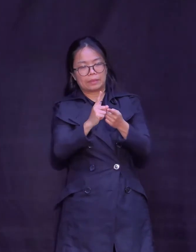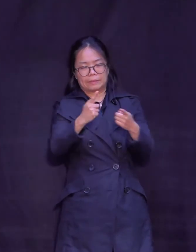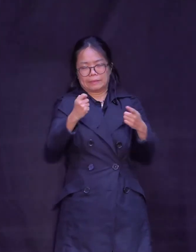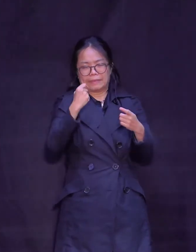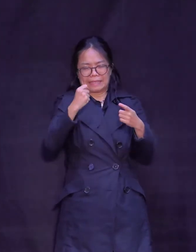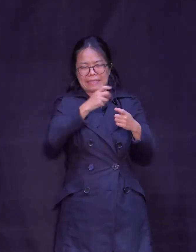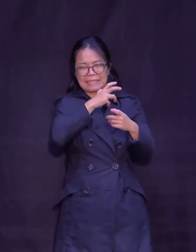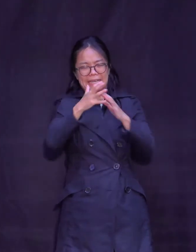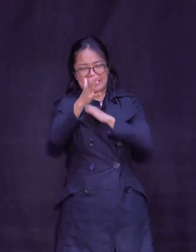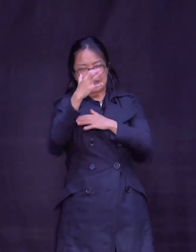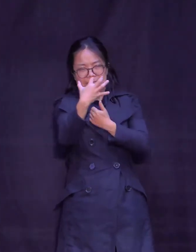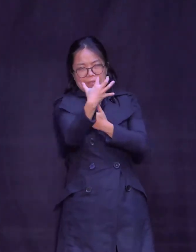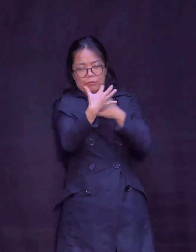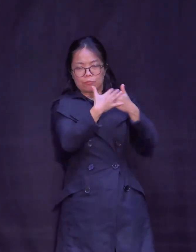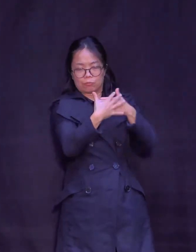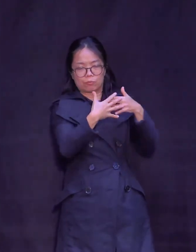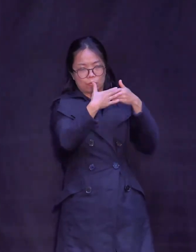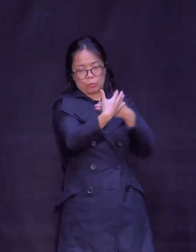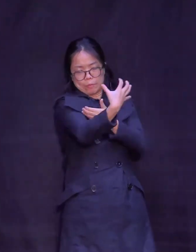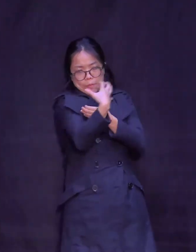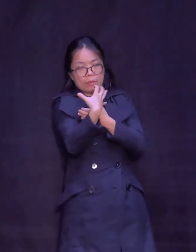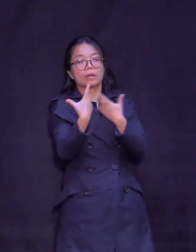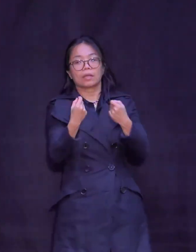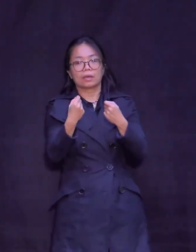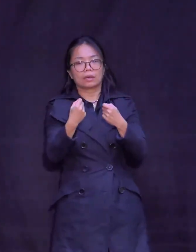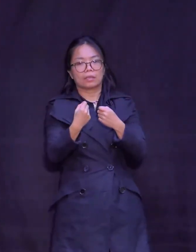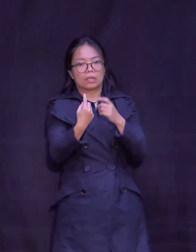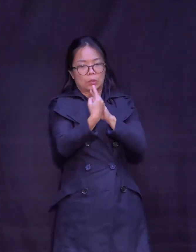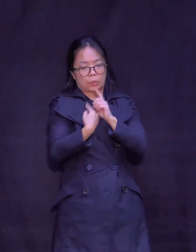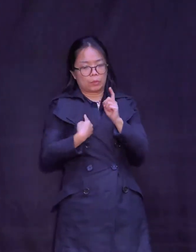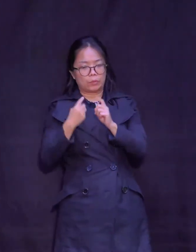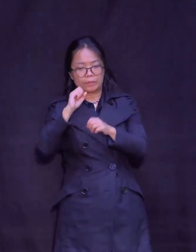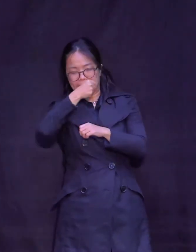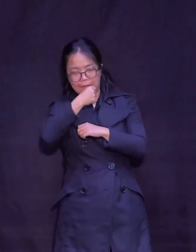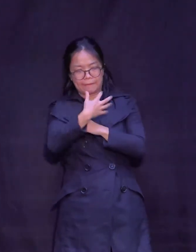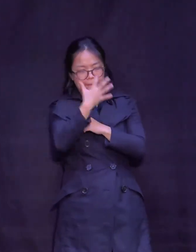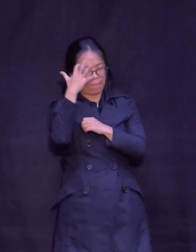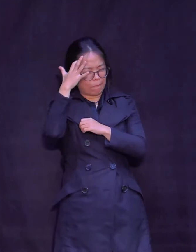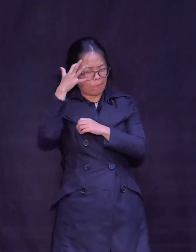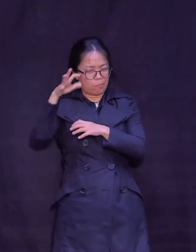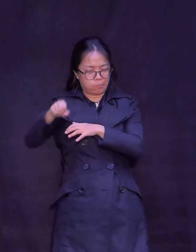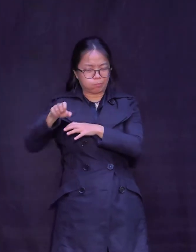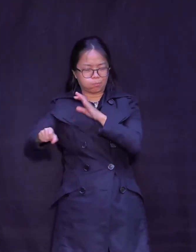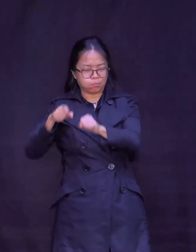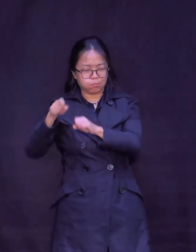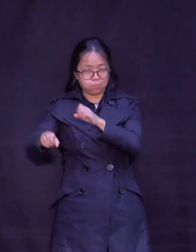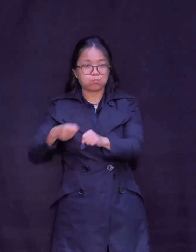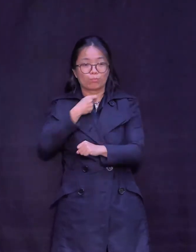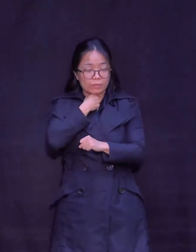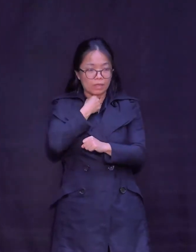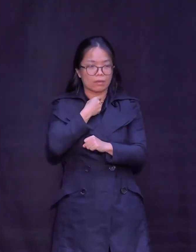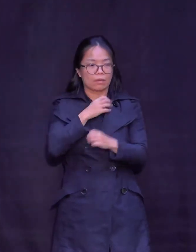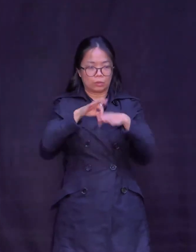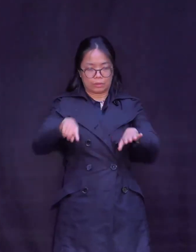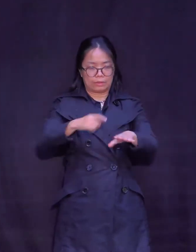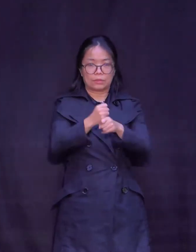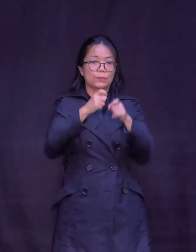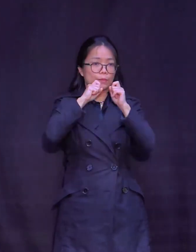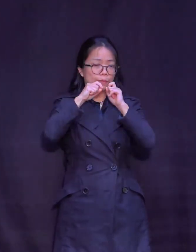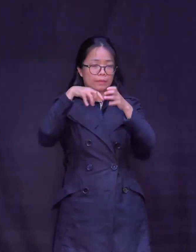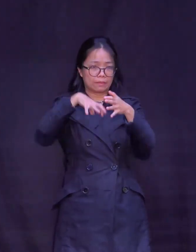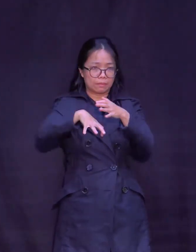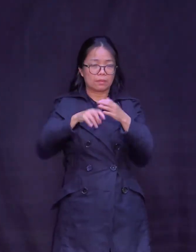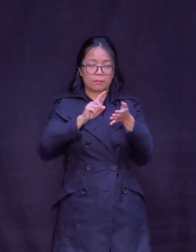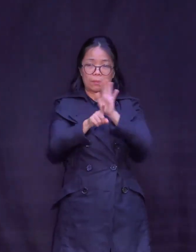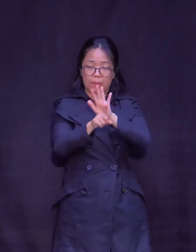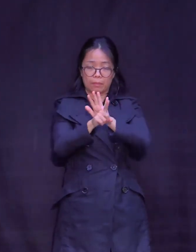权的政权中国一再的觊觎台湾。所以这个其实在这一支作品里面呢，我